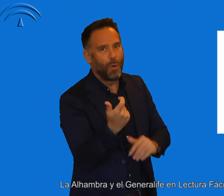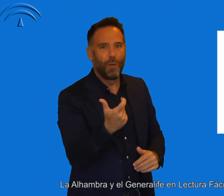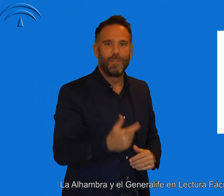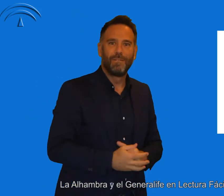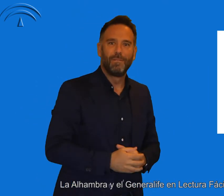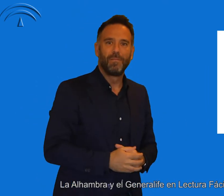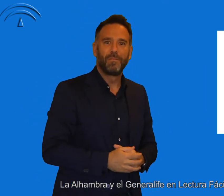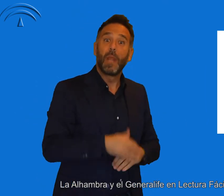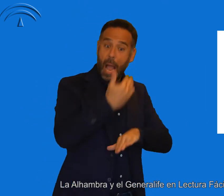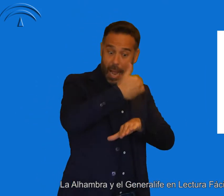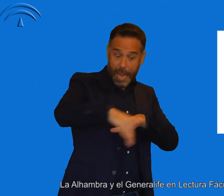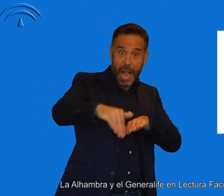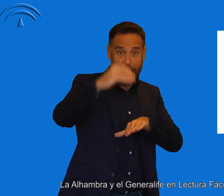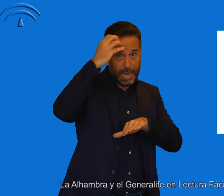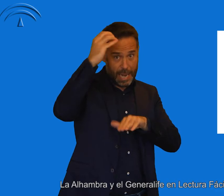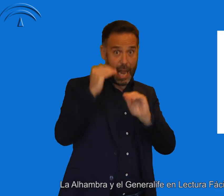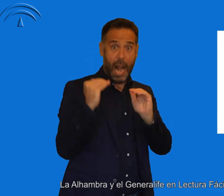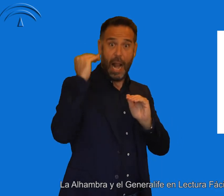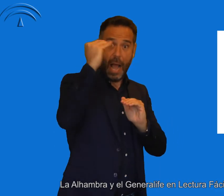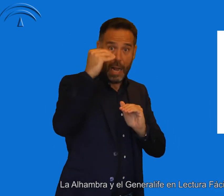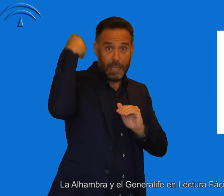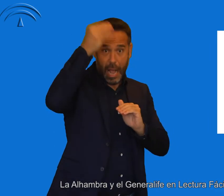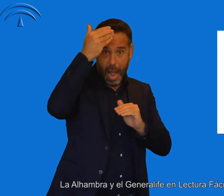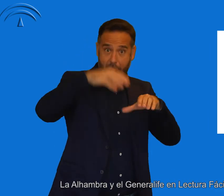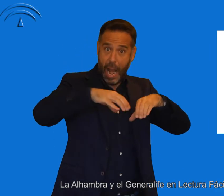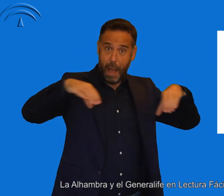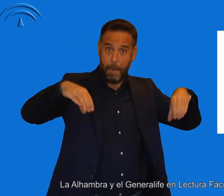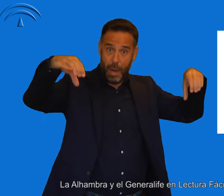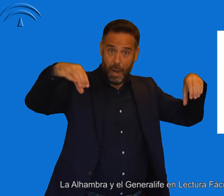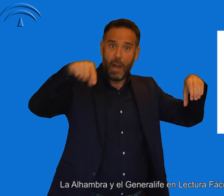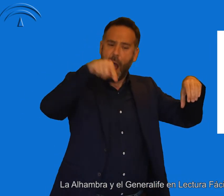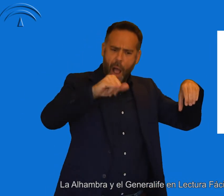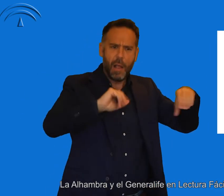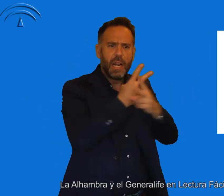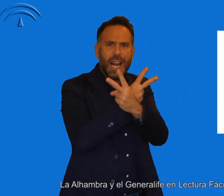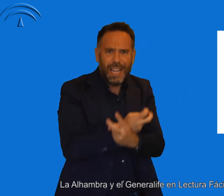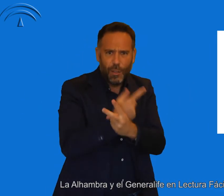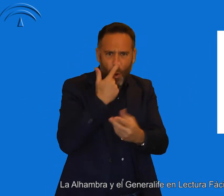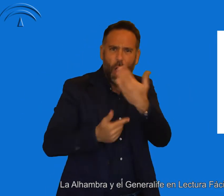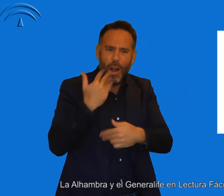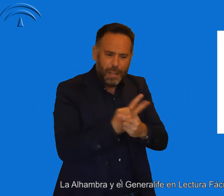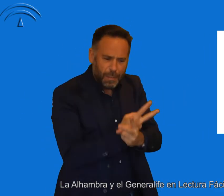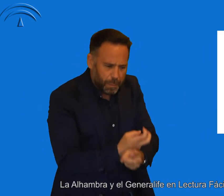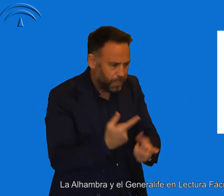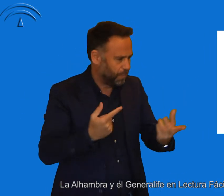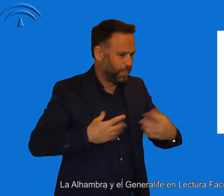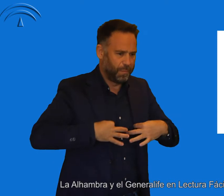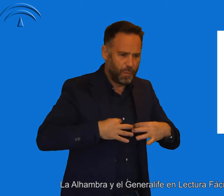El paisaje de la ciudad cambió. Por la calle Real Alta de la Alhambra encuentras